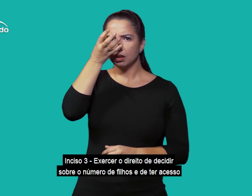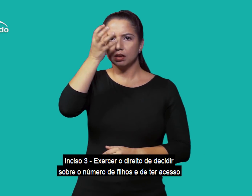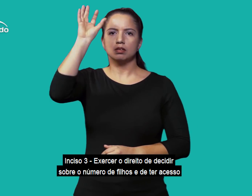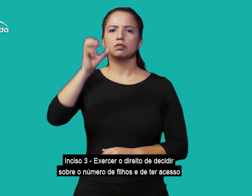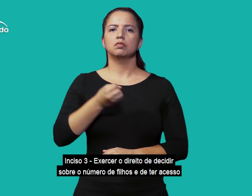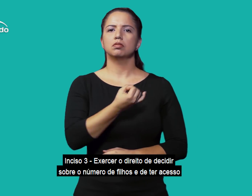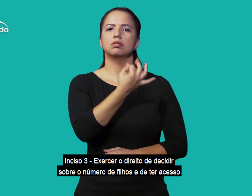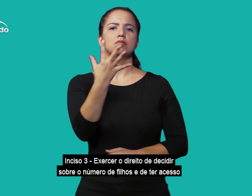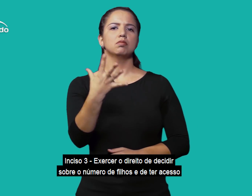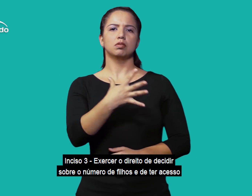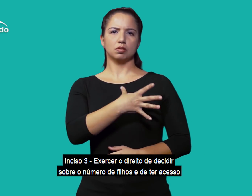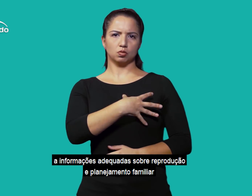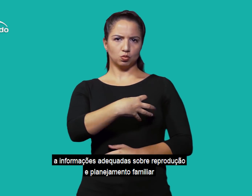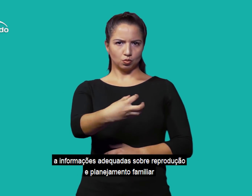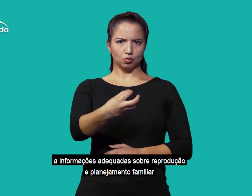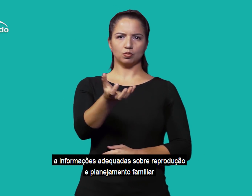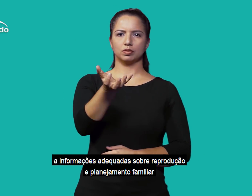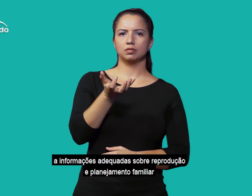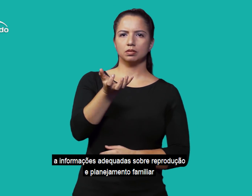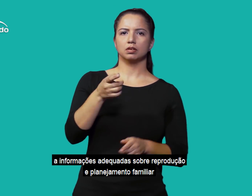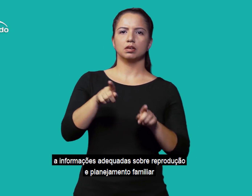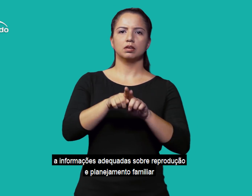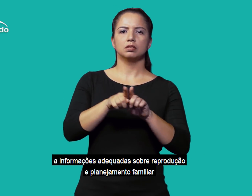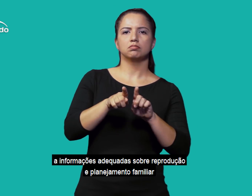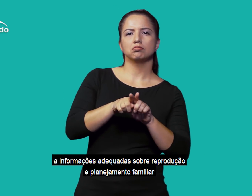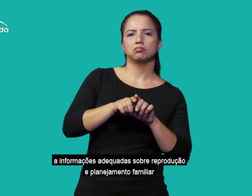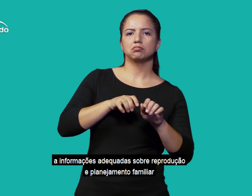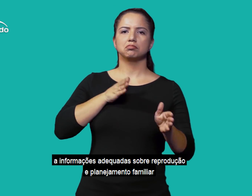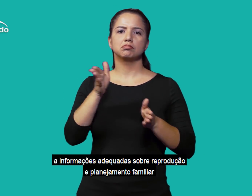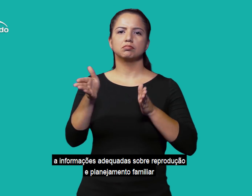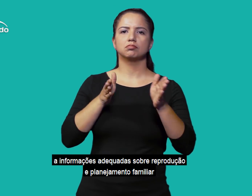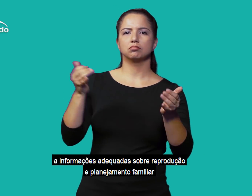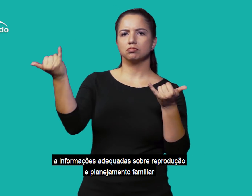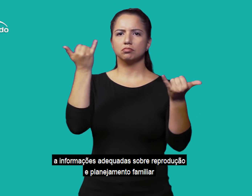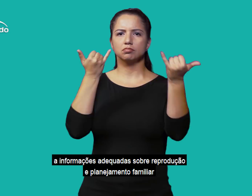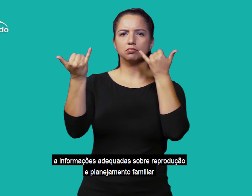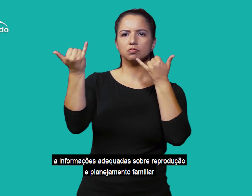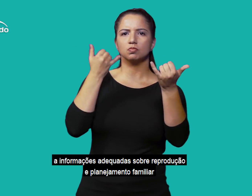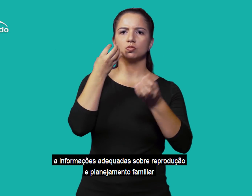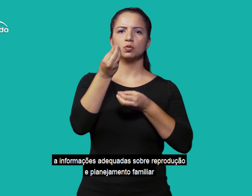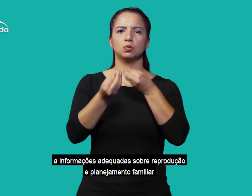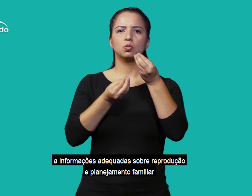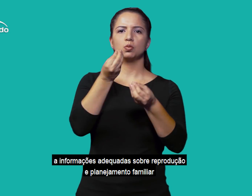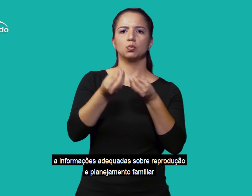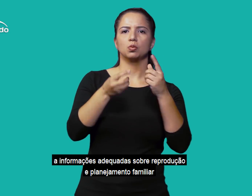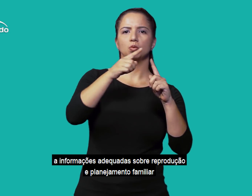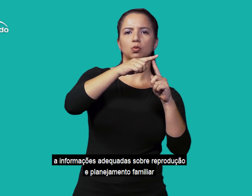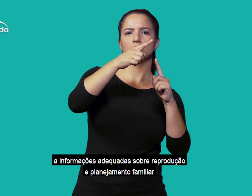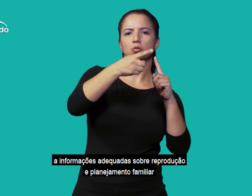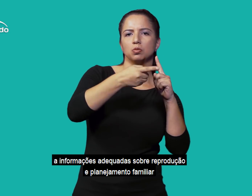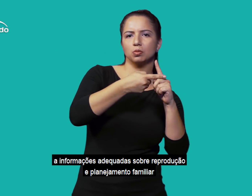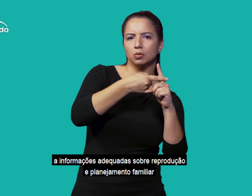filhos e de ter acesso a informações adequadas sobre reprodução de planejamento familiar